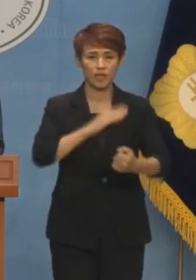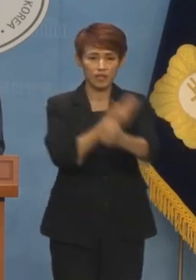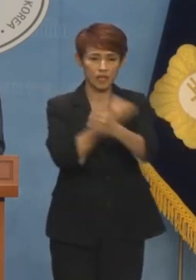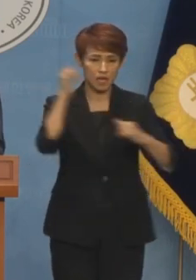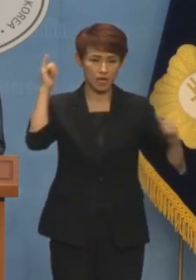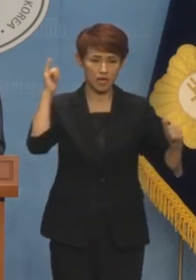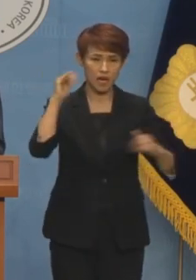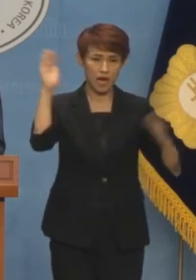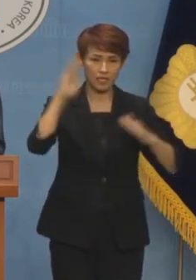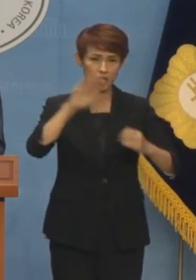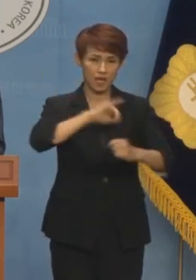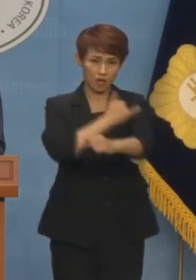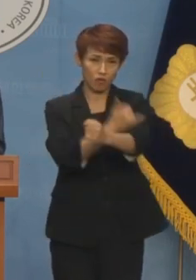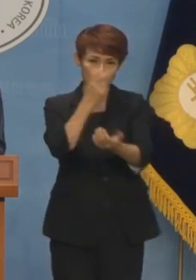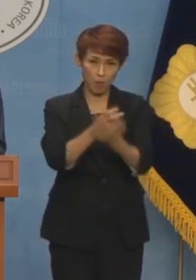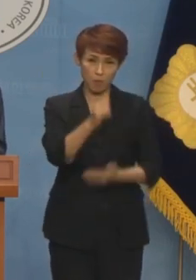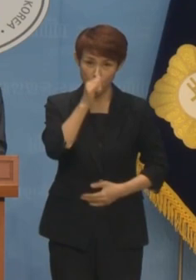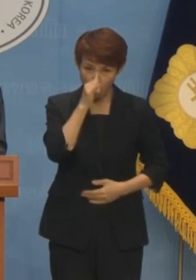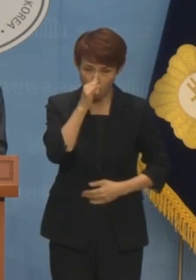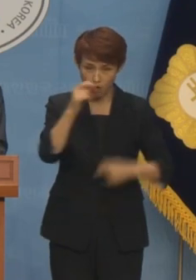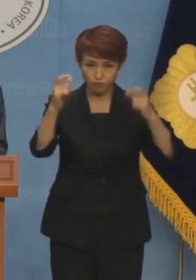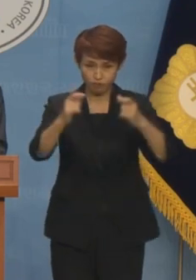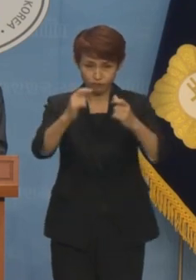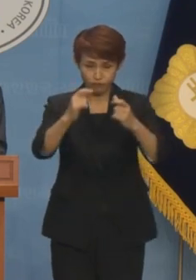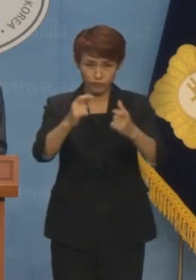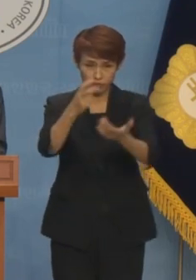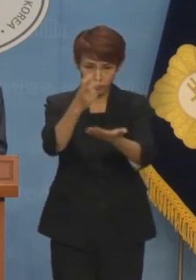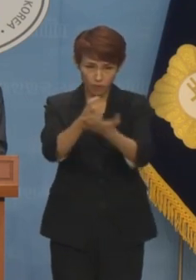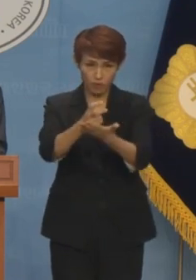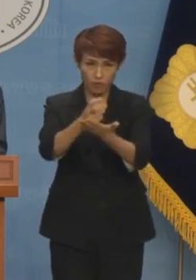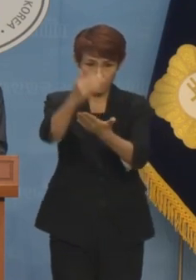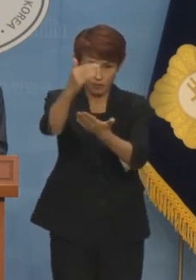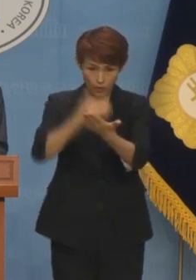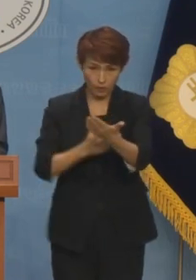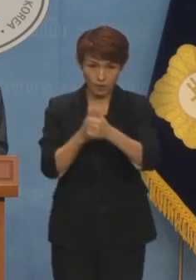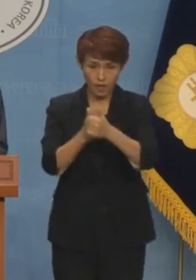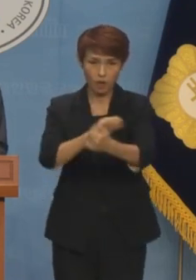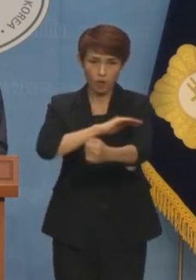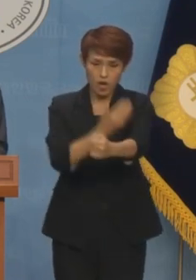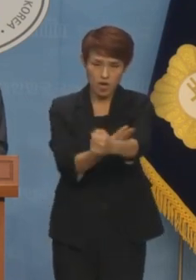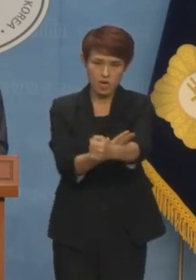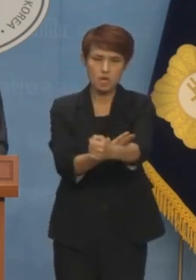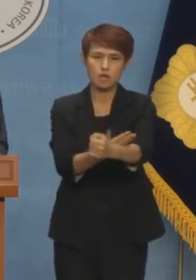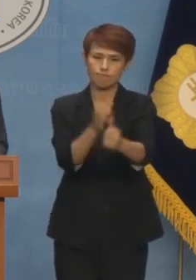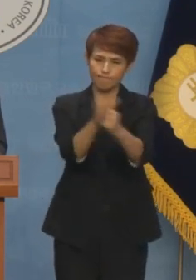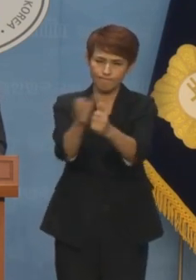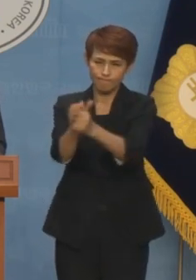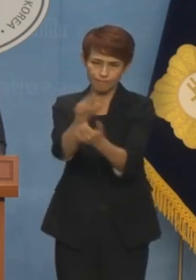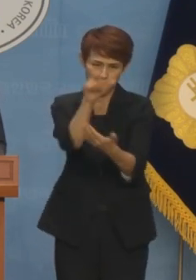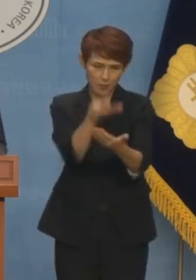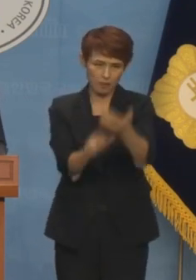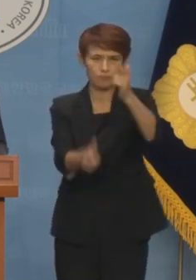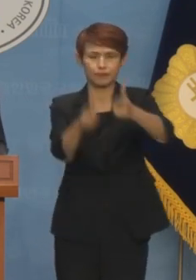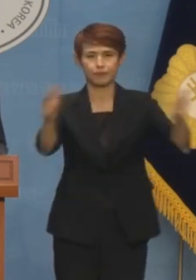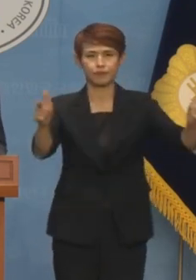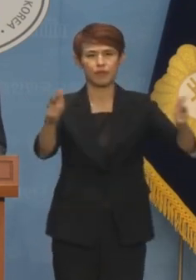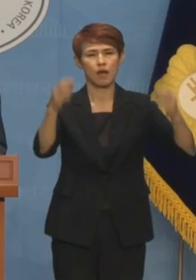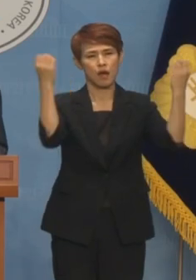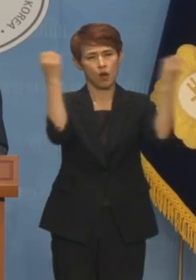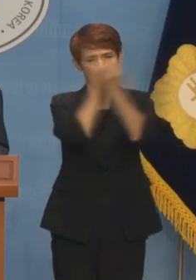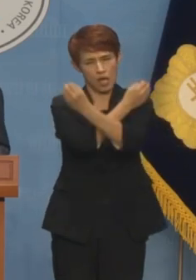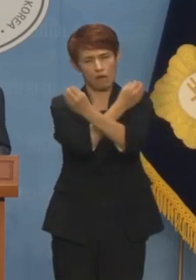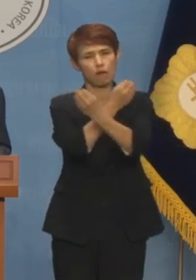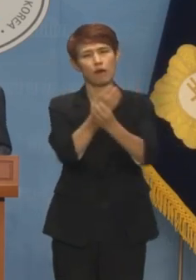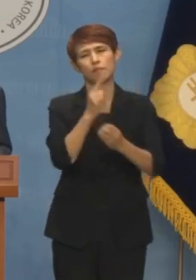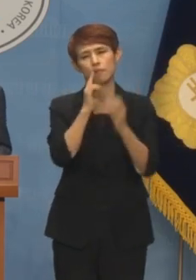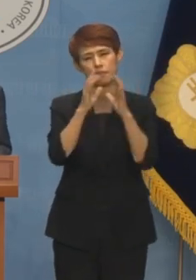해도 그 조례의 내용에 따라 권리와 의무들이 제각각 명시되어 있으며 오해와 논란의